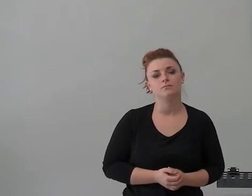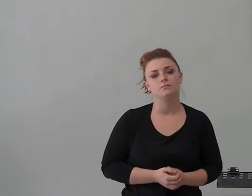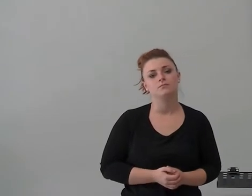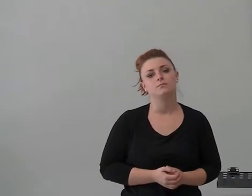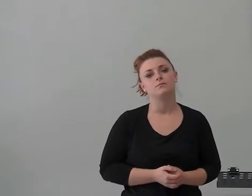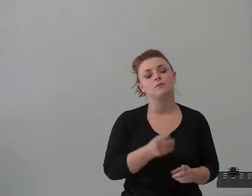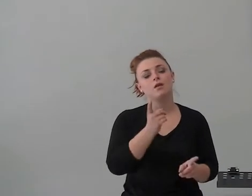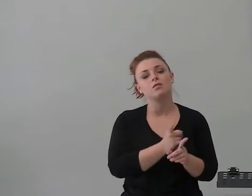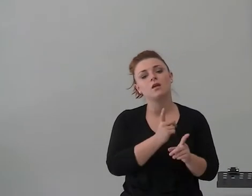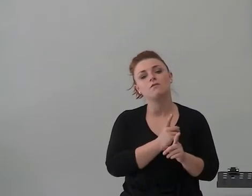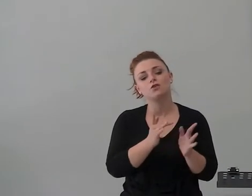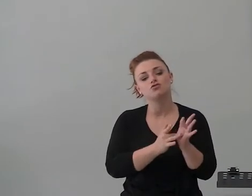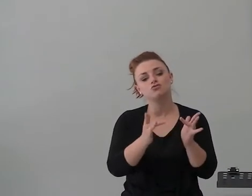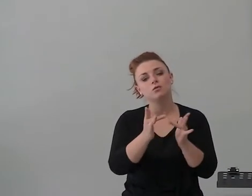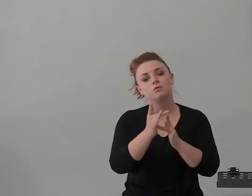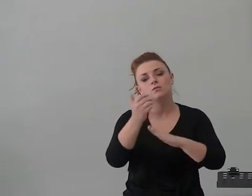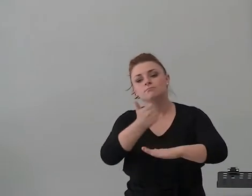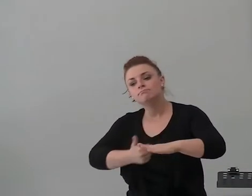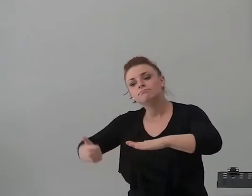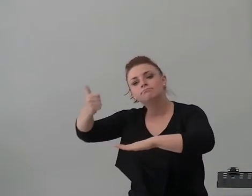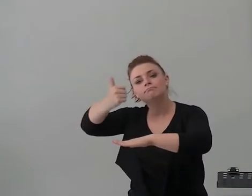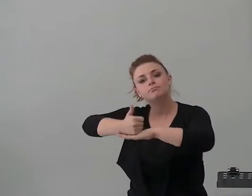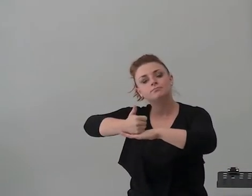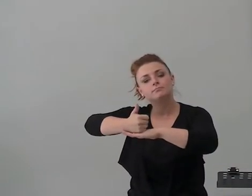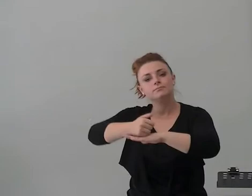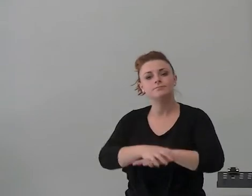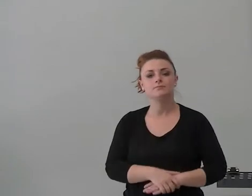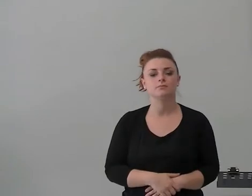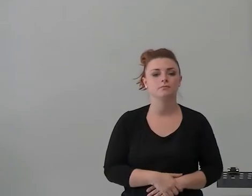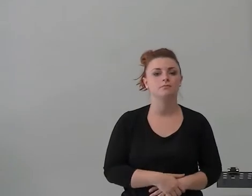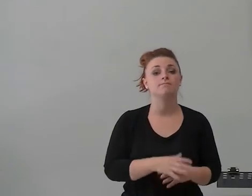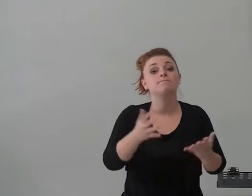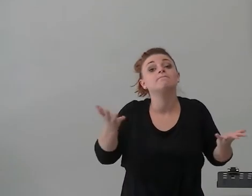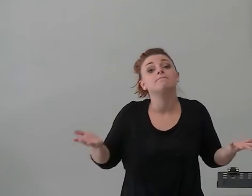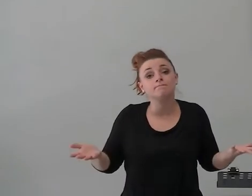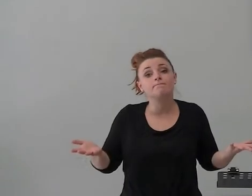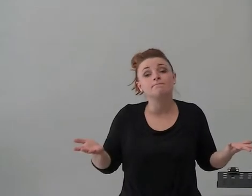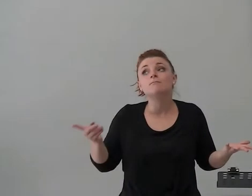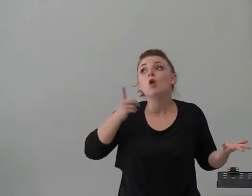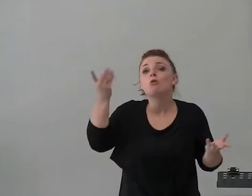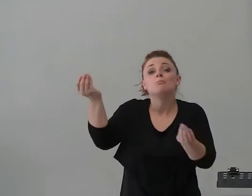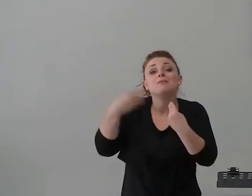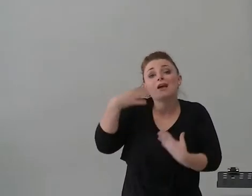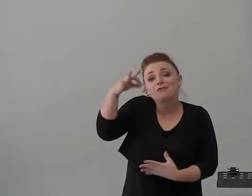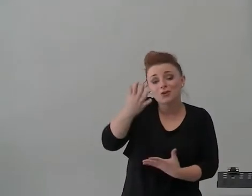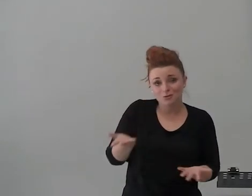al primo piano, al primo posto, così che Lui mi dà il frutto. Perché